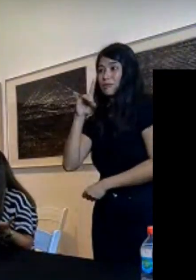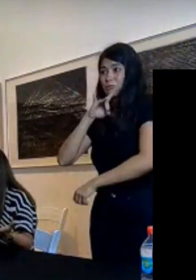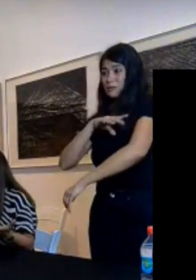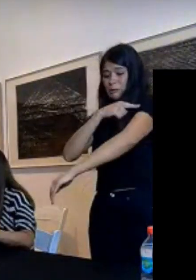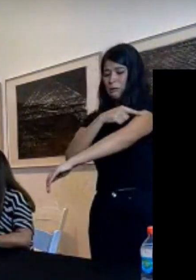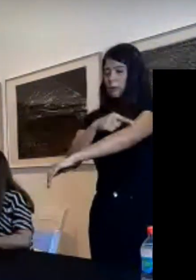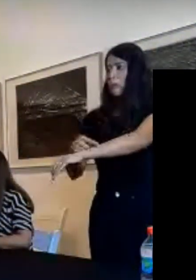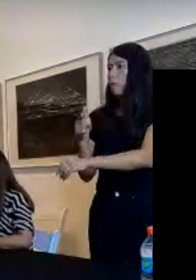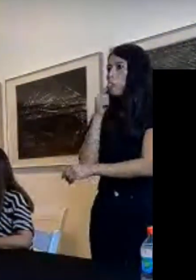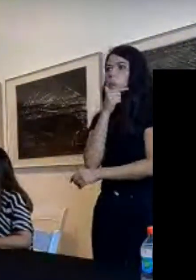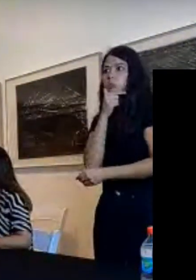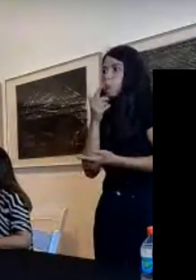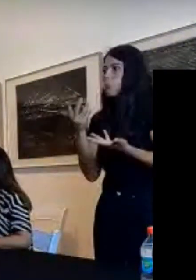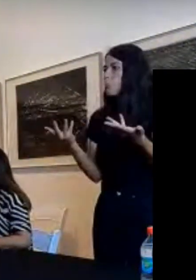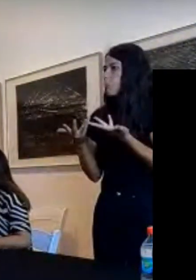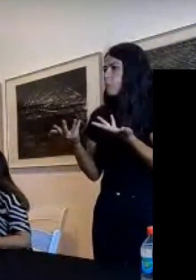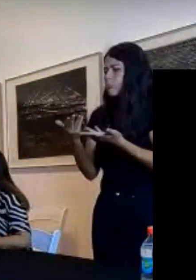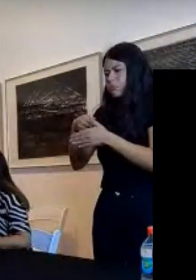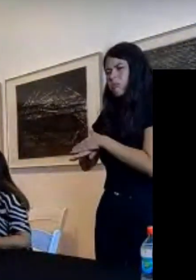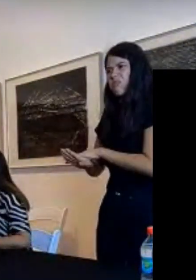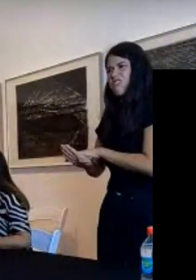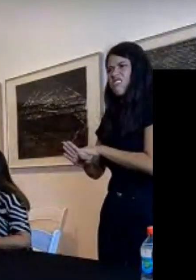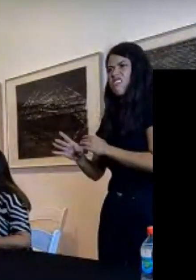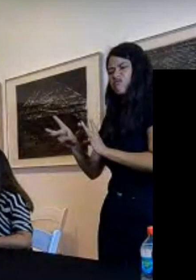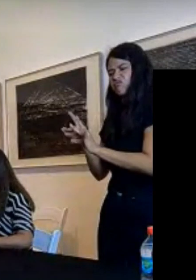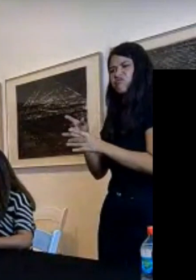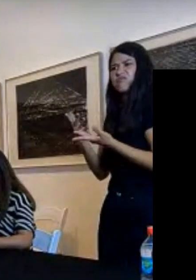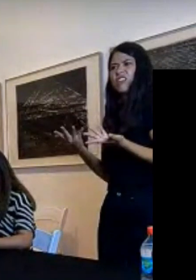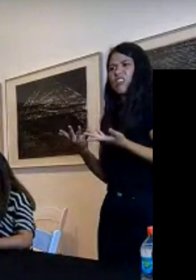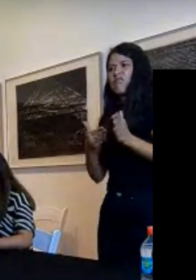generaba preguntas y dudas sobre su colección.